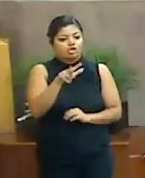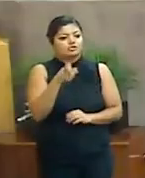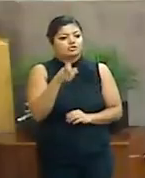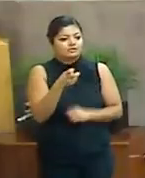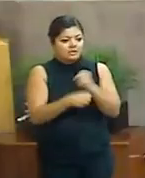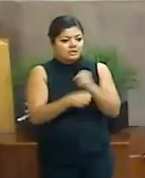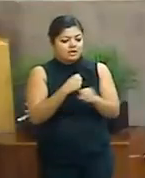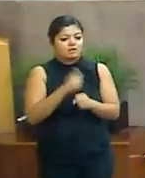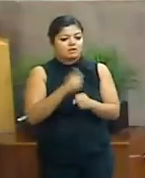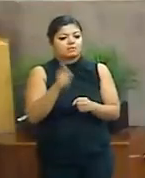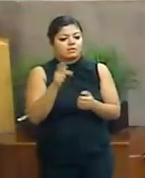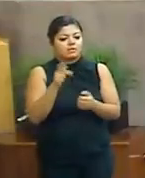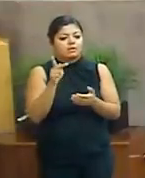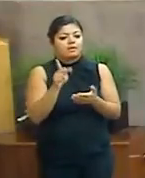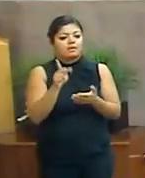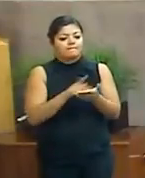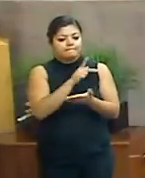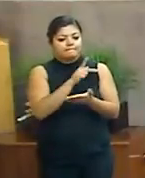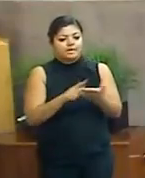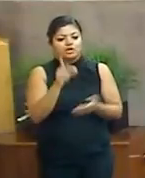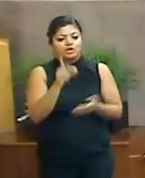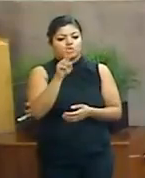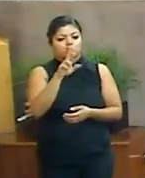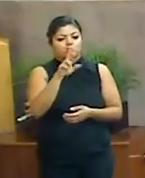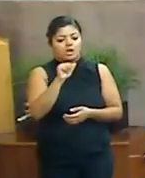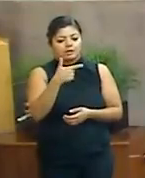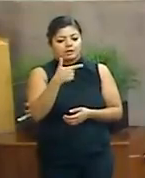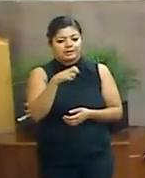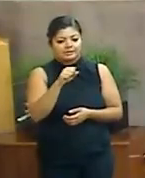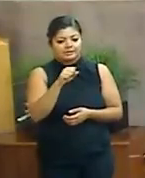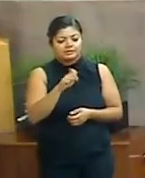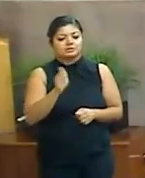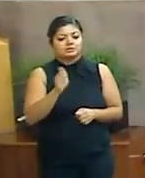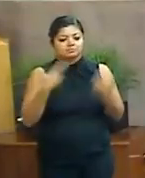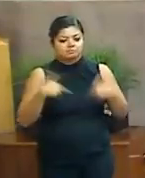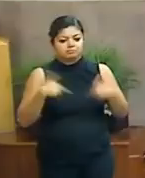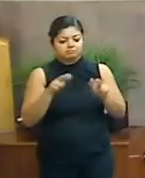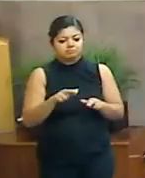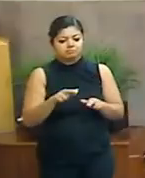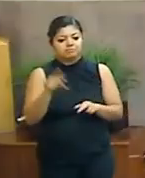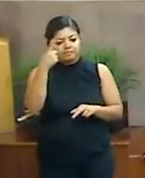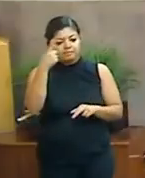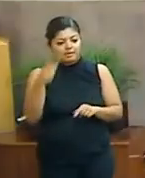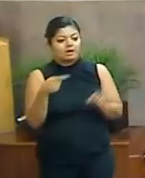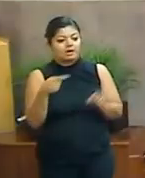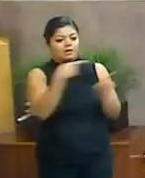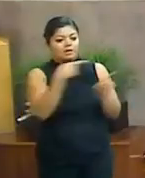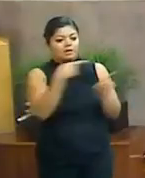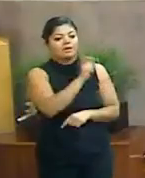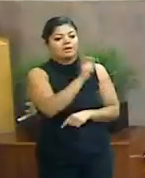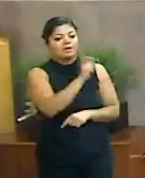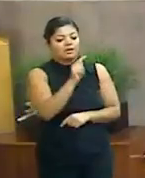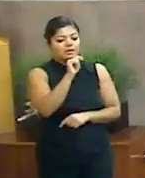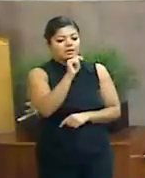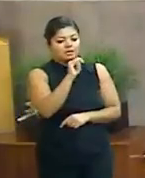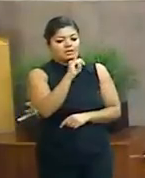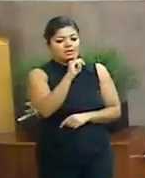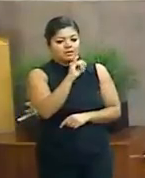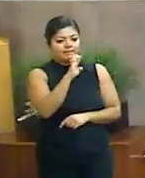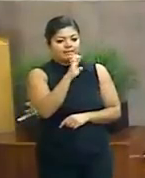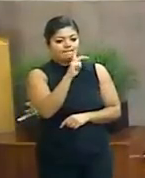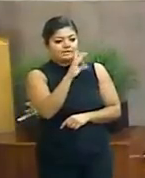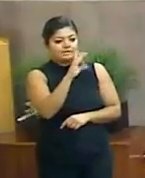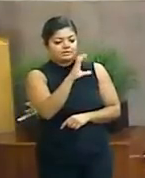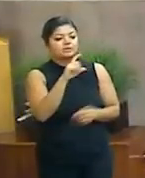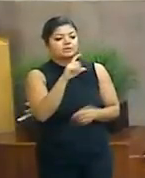promovido por el partido duranguense a través de su representante ante el instituto electoral y de participación ciudadana del rango a fin de impugnar la